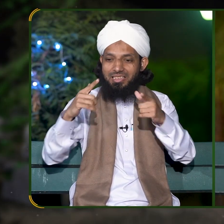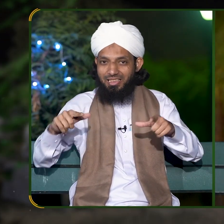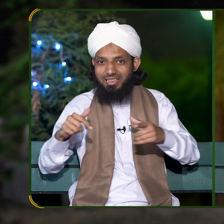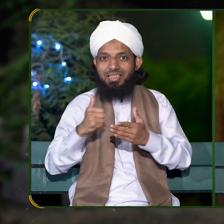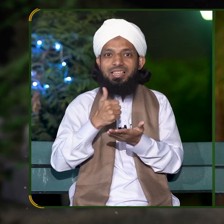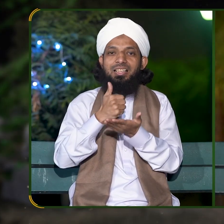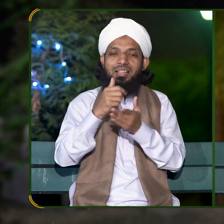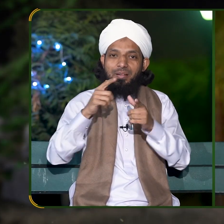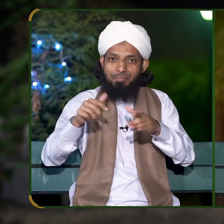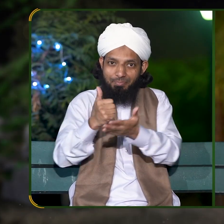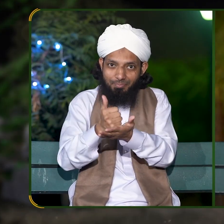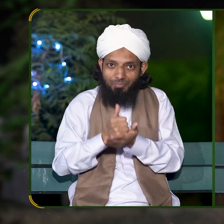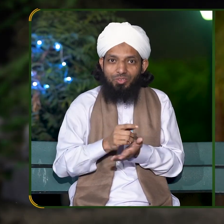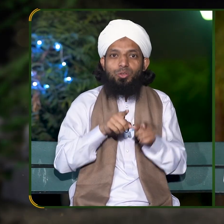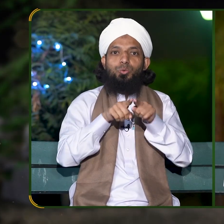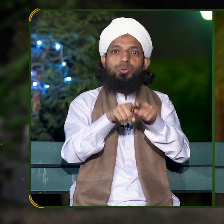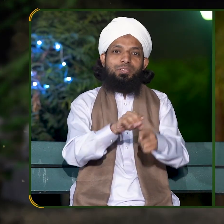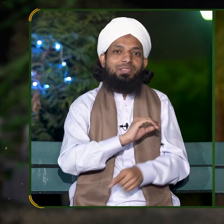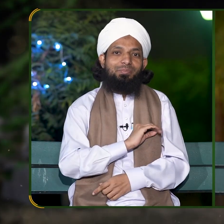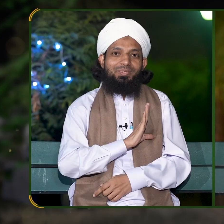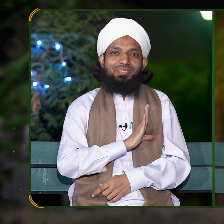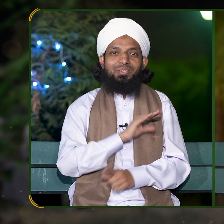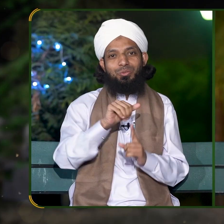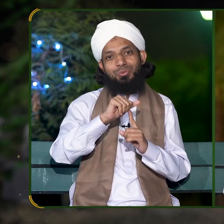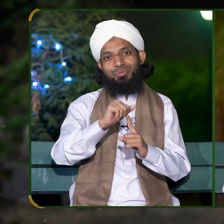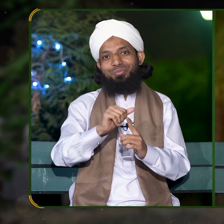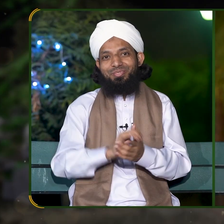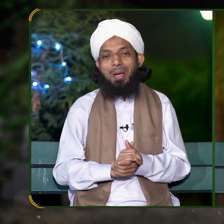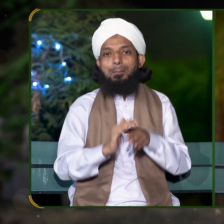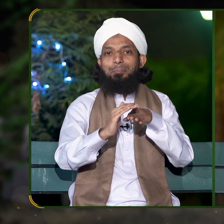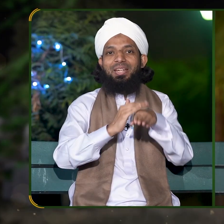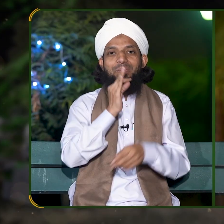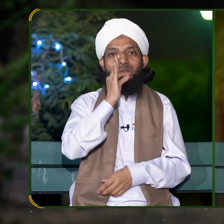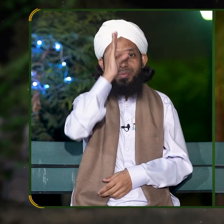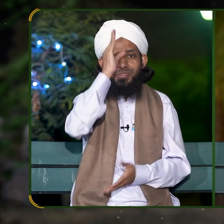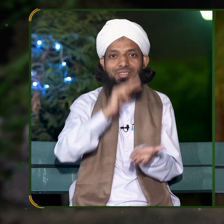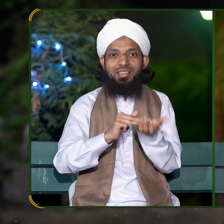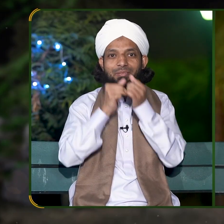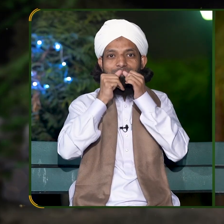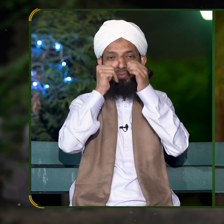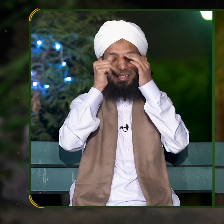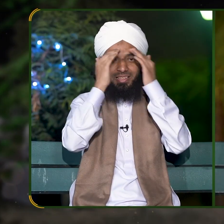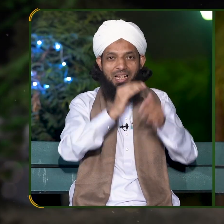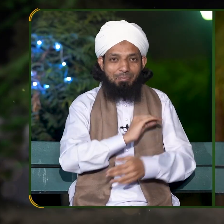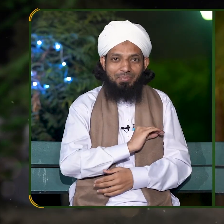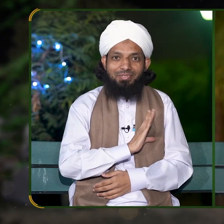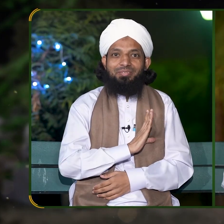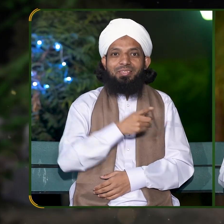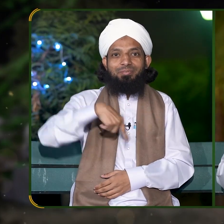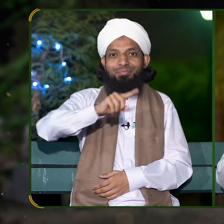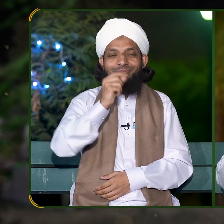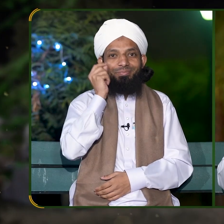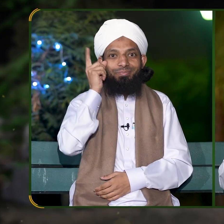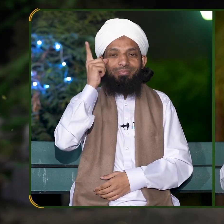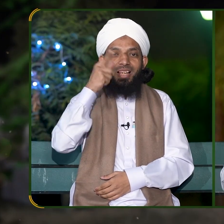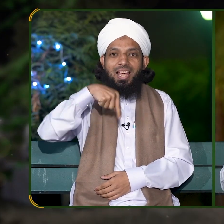کی سنتوں پر عمل کرنا ہوگا۔ پیارے آقا علیہ السلام کی سنتوں پر عمل کرنے سے یقین جانیے زندگی